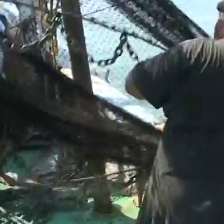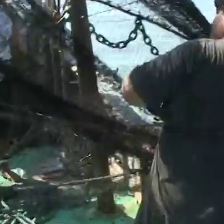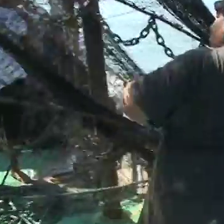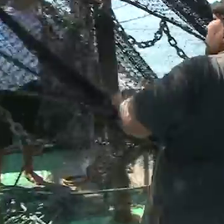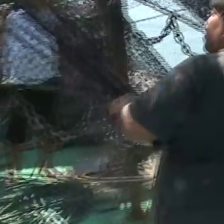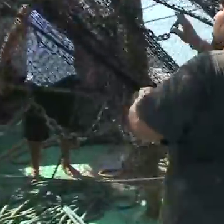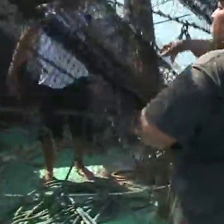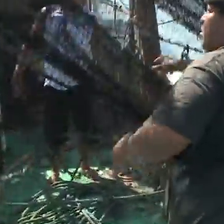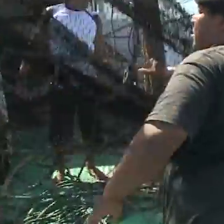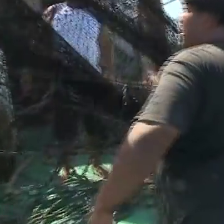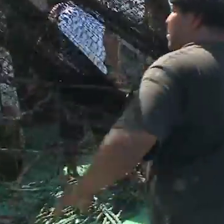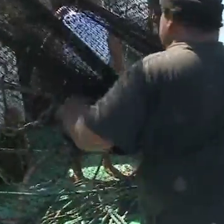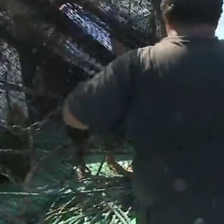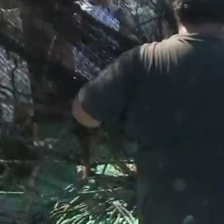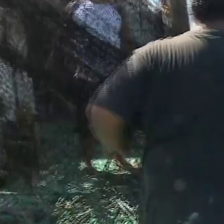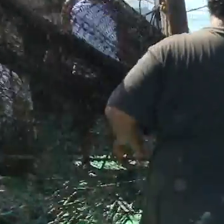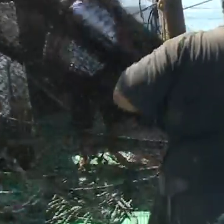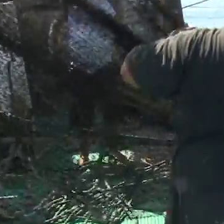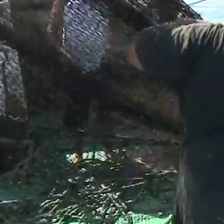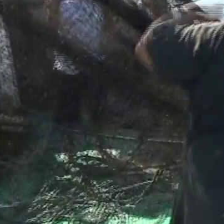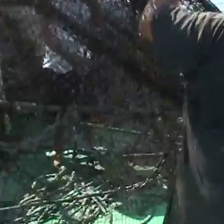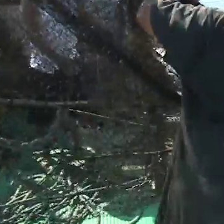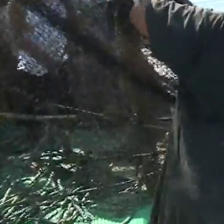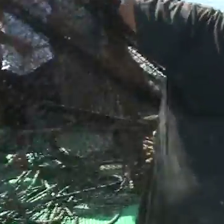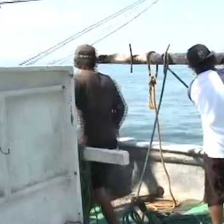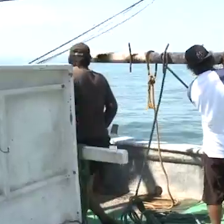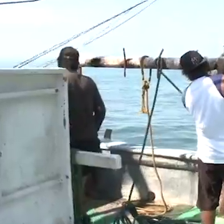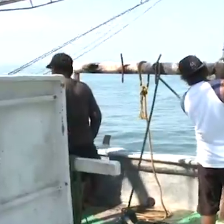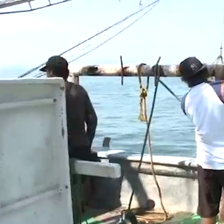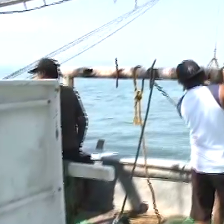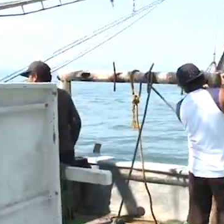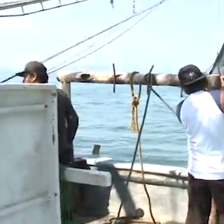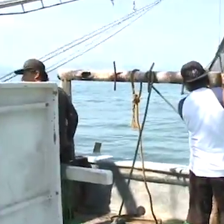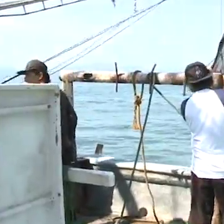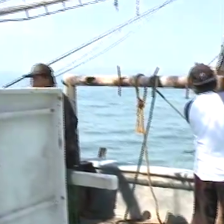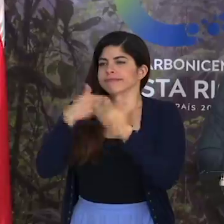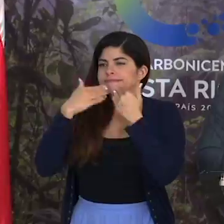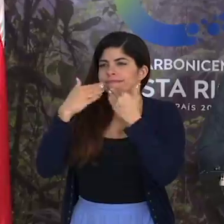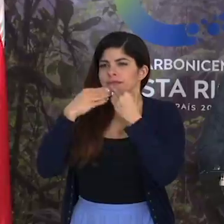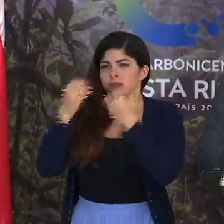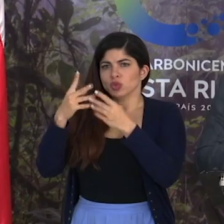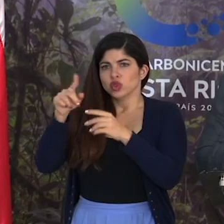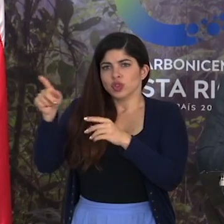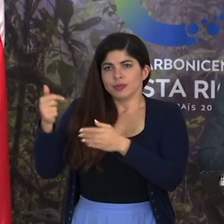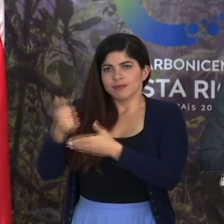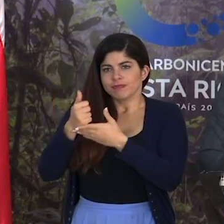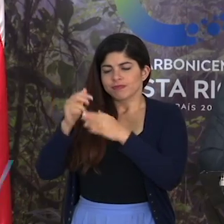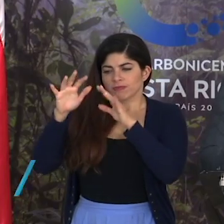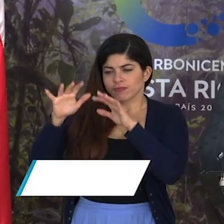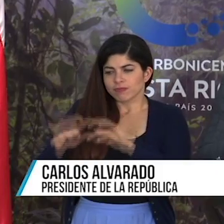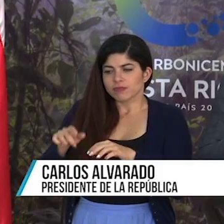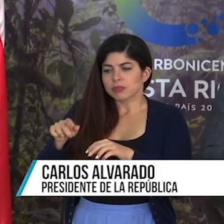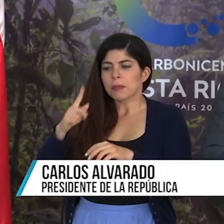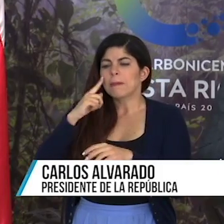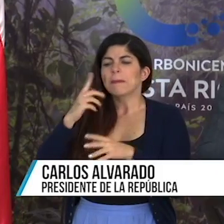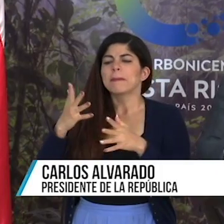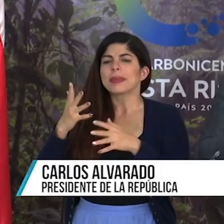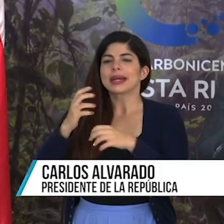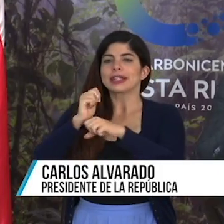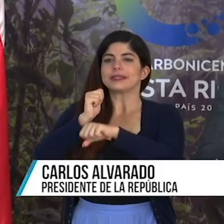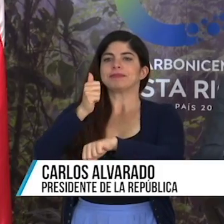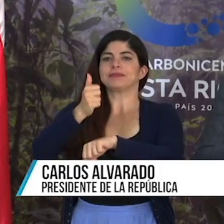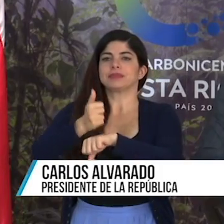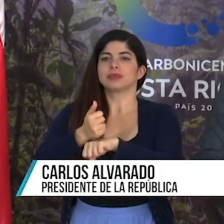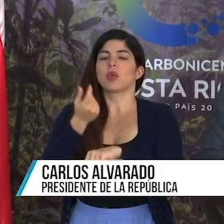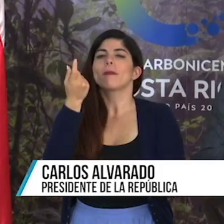atuneros cerqueros no podrán ejercer actividades marinas en las que esté vedada la pesca. Lo que nos ayuda es al establecimiento